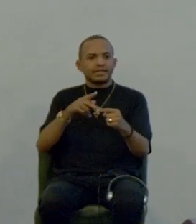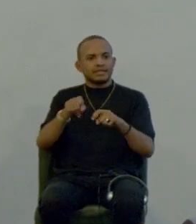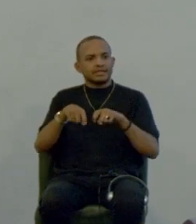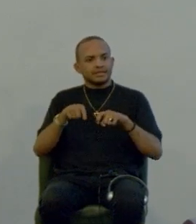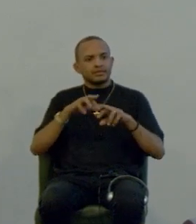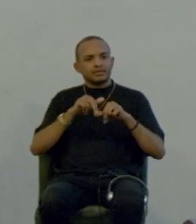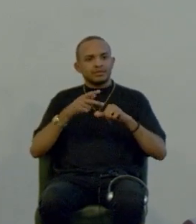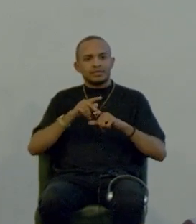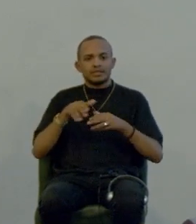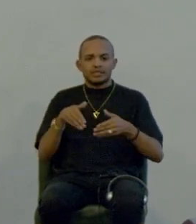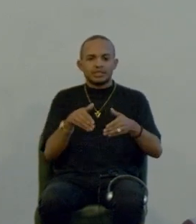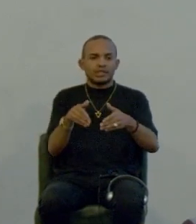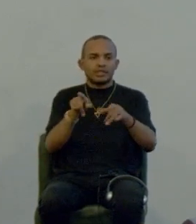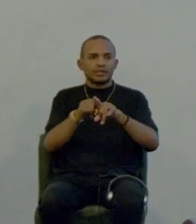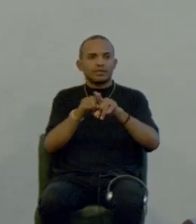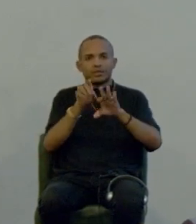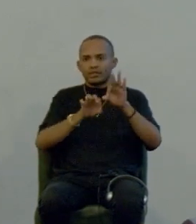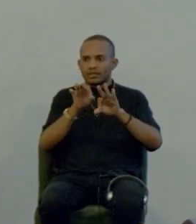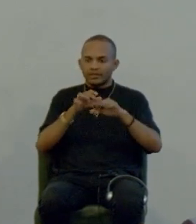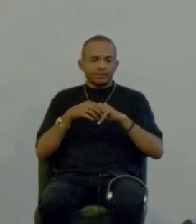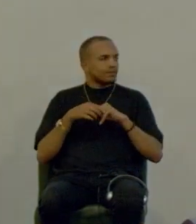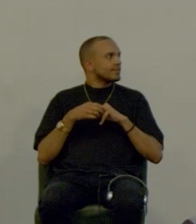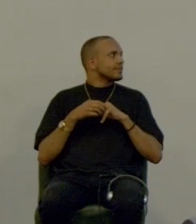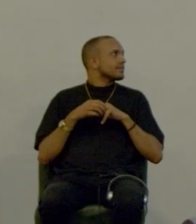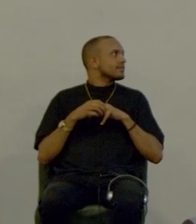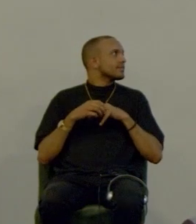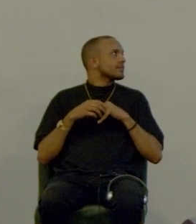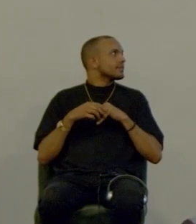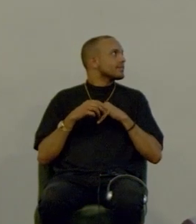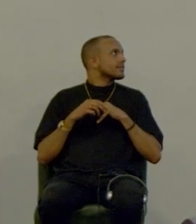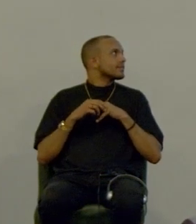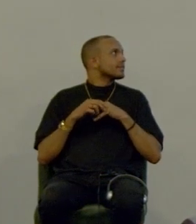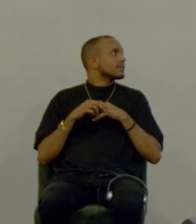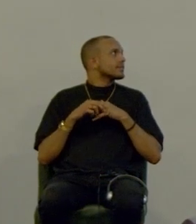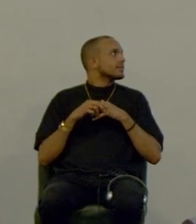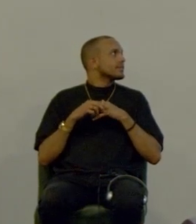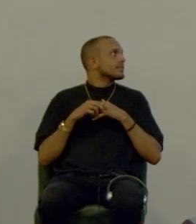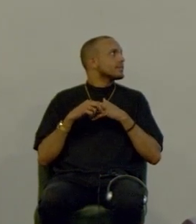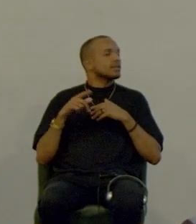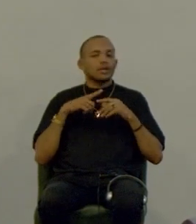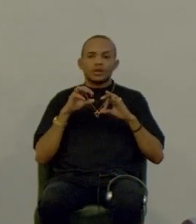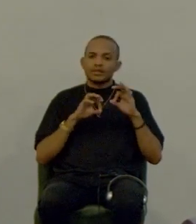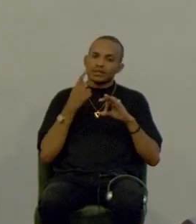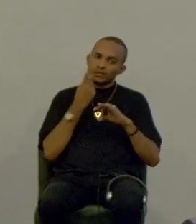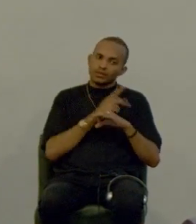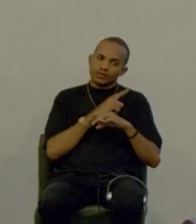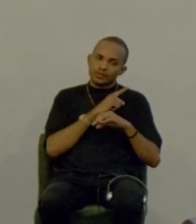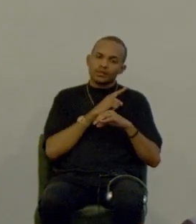a partir dessas estradas que eles construíram. E a gente tem mapeado isso. Isso aqui é um